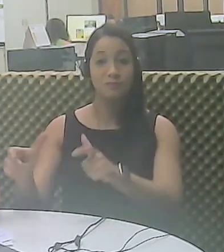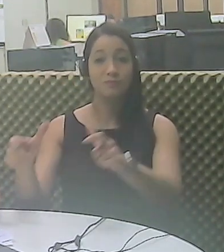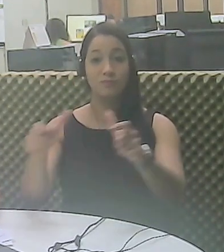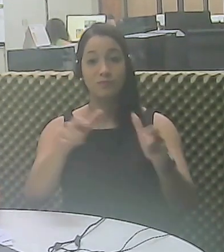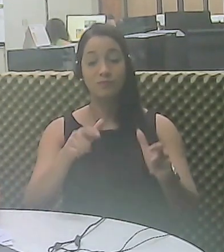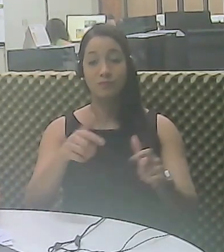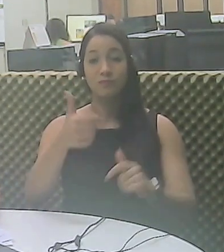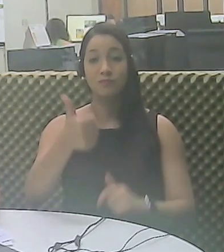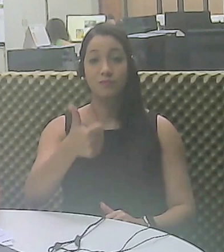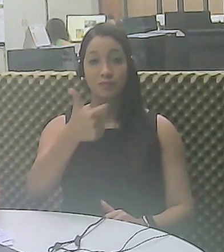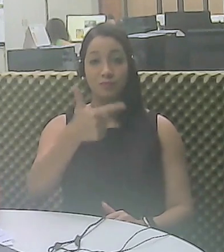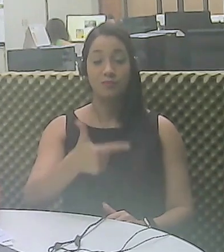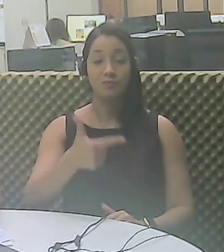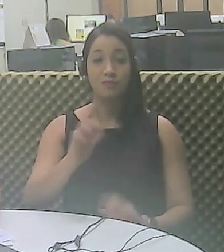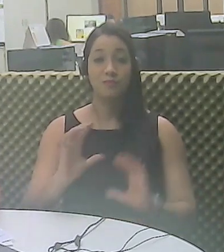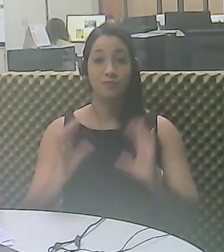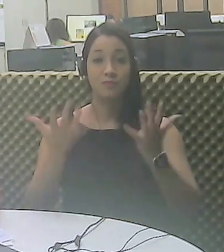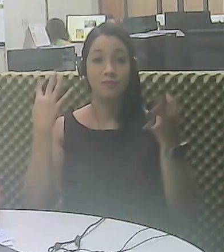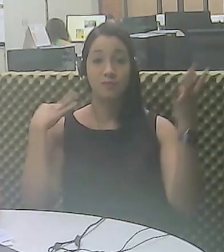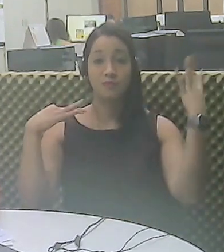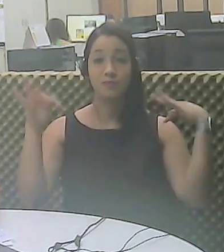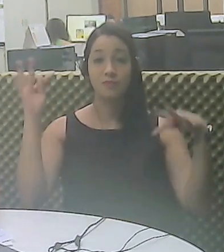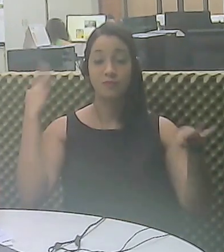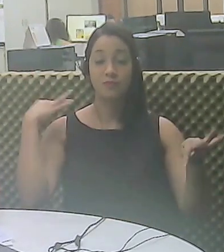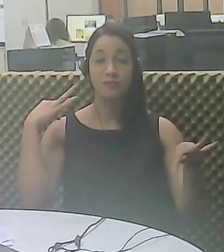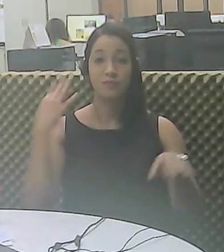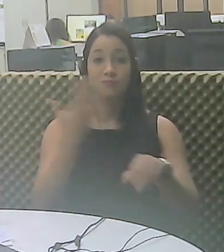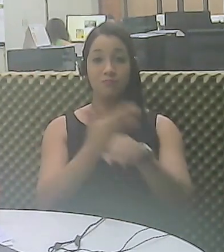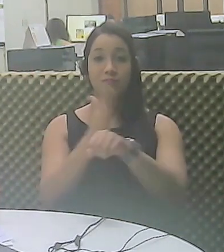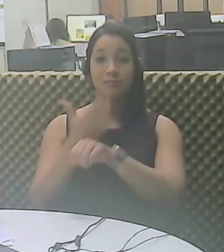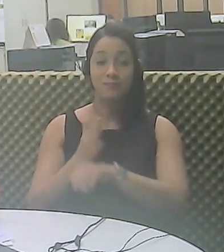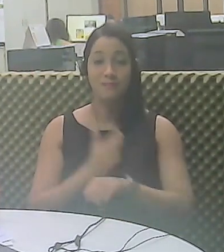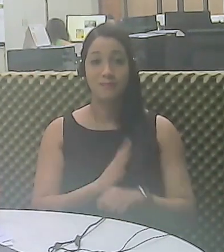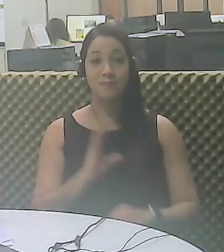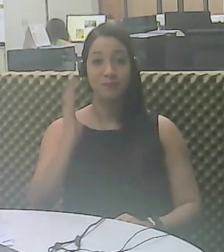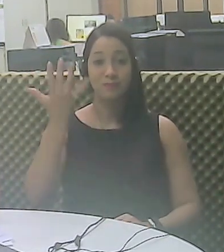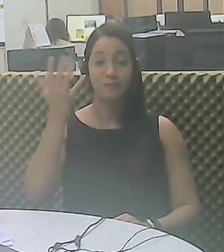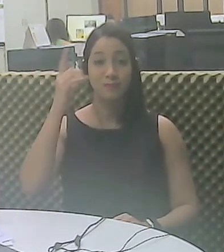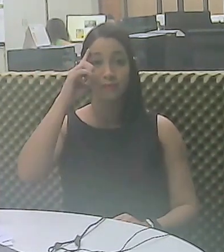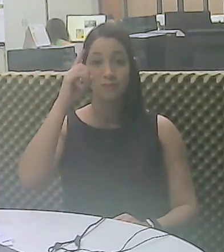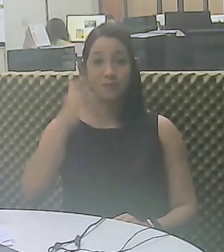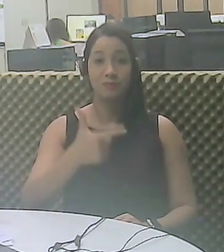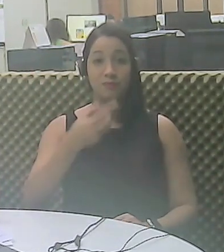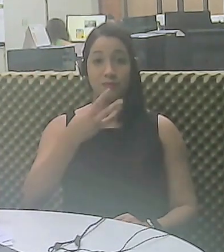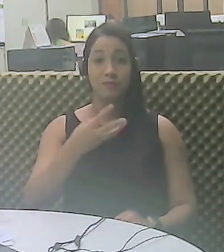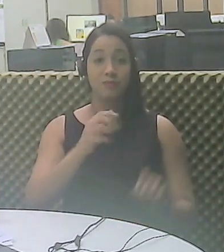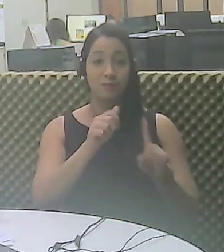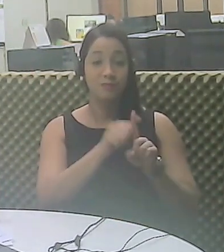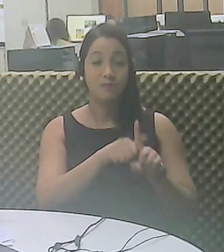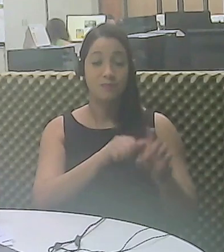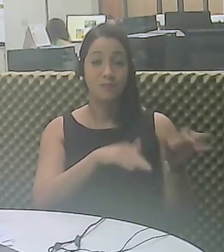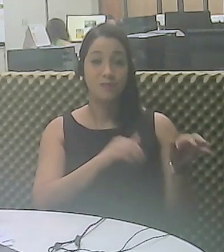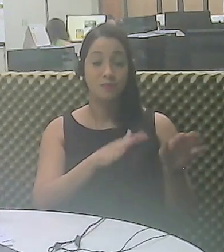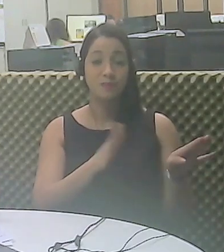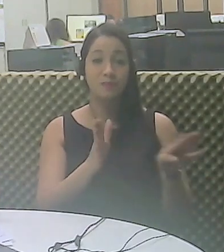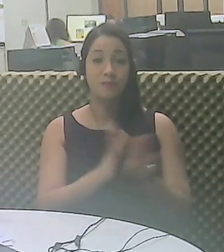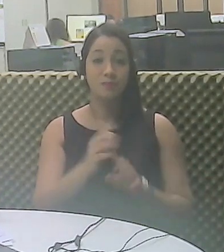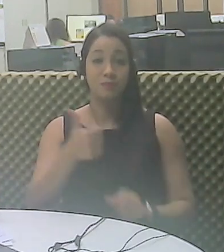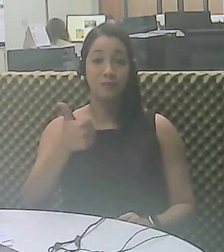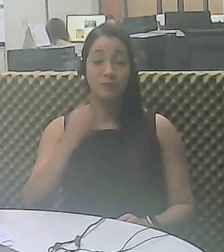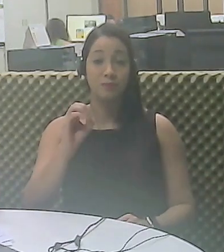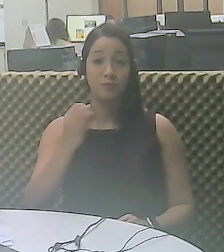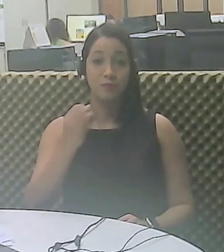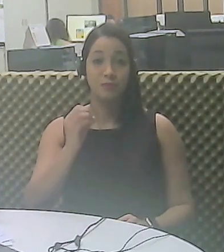meio da 12ª Maratona do Turismo. As atividades vão acontecer entre os dias 23 de setembro e 1º de